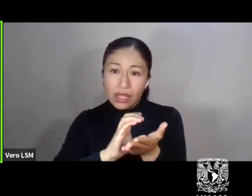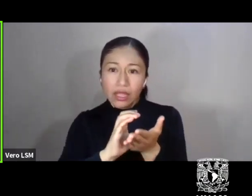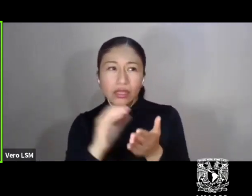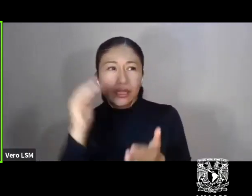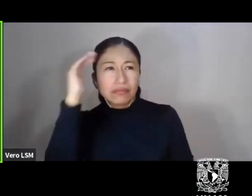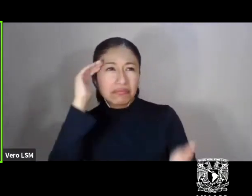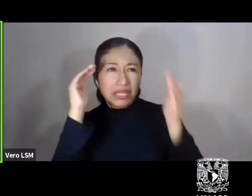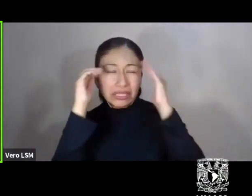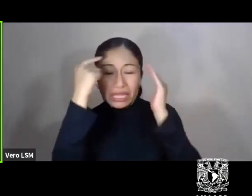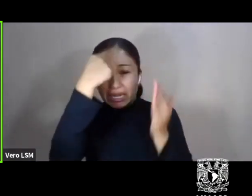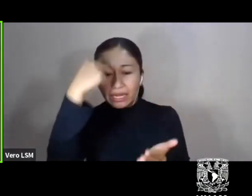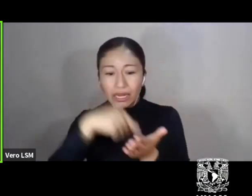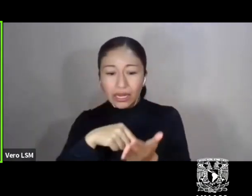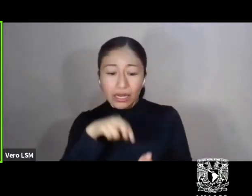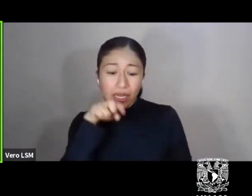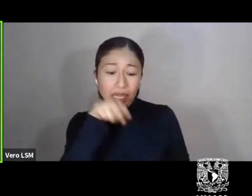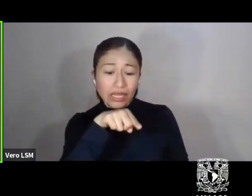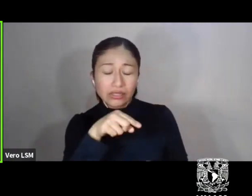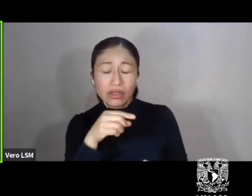desde, digamos, la posición disca,